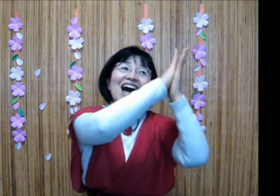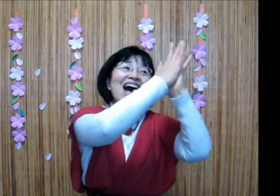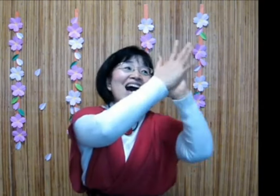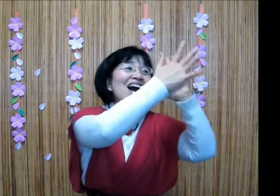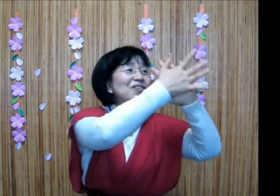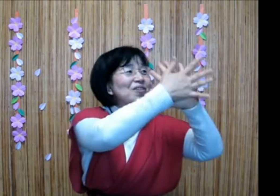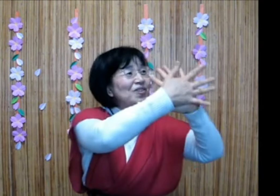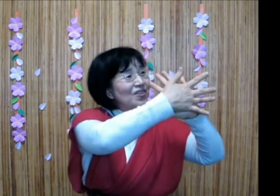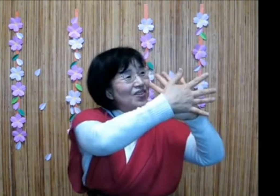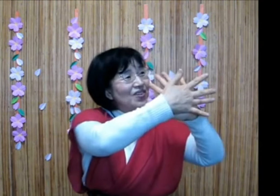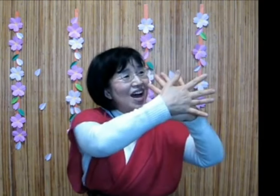桜、